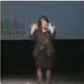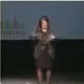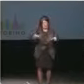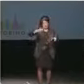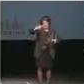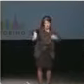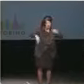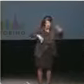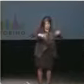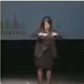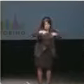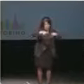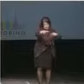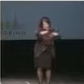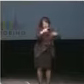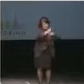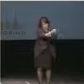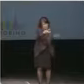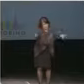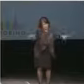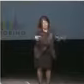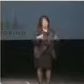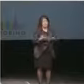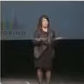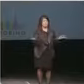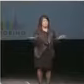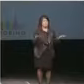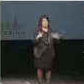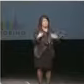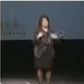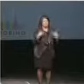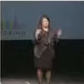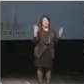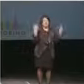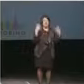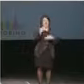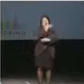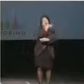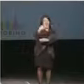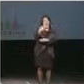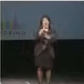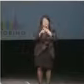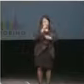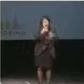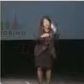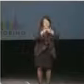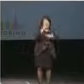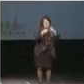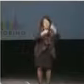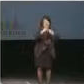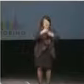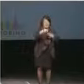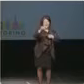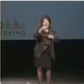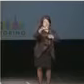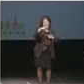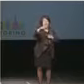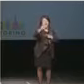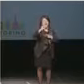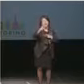renderemo nota con Autogrill S.p.a e in particolare con la loro divisione